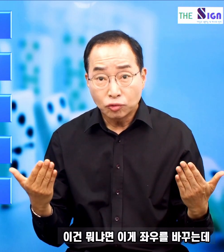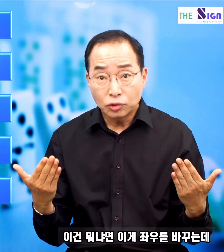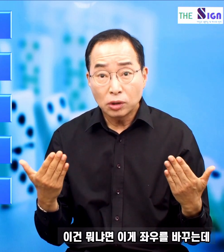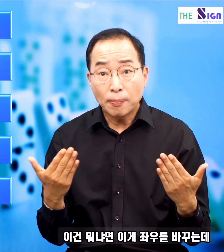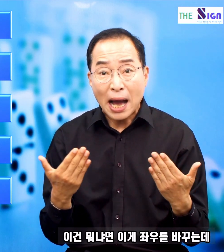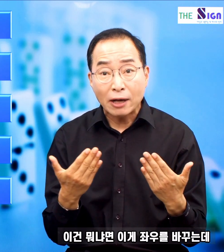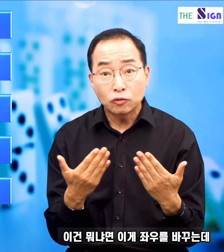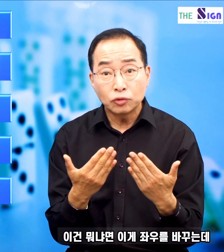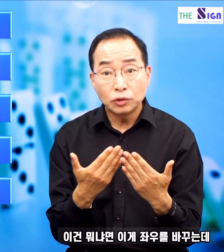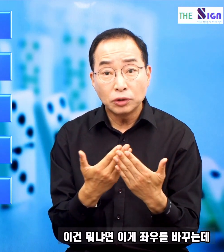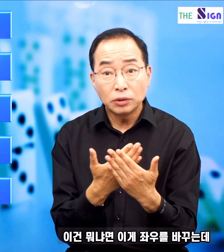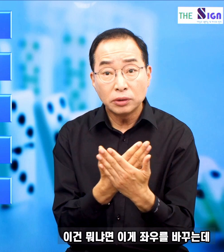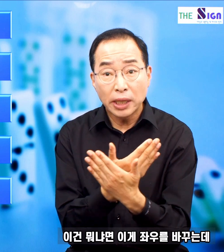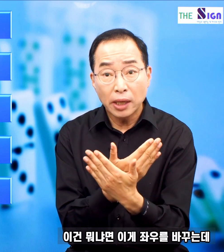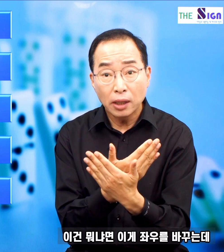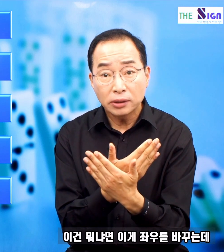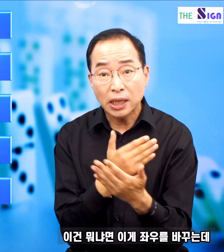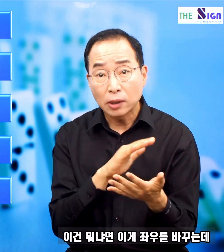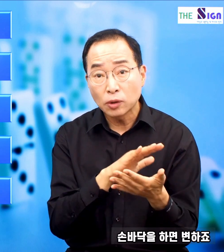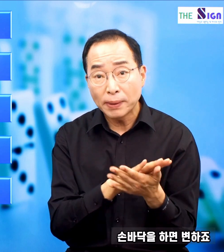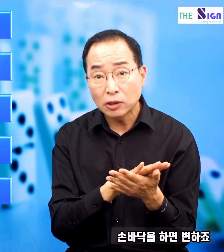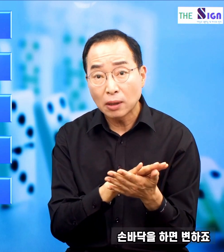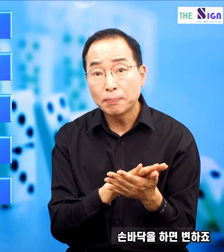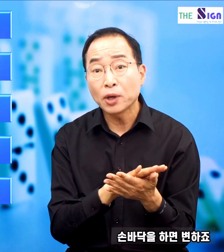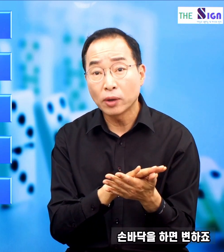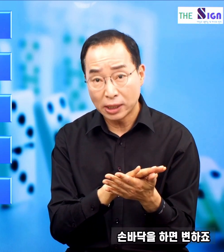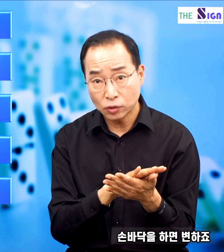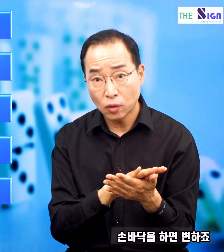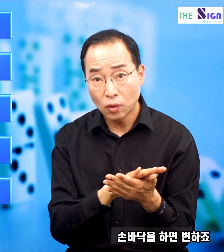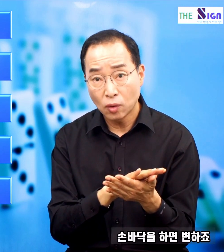좌우를 바꾸는데, 자, 손바닥을 하면 변하죠.